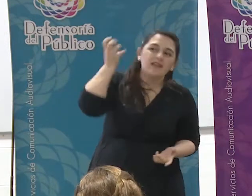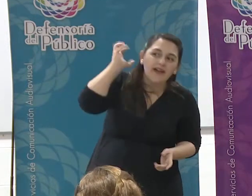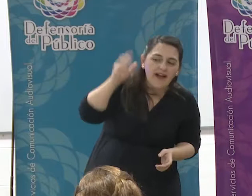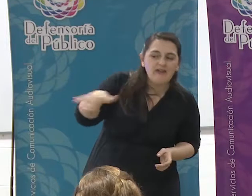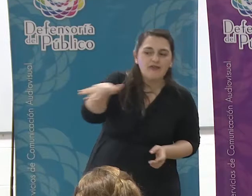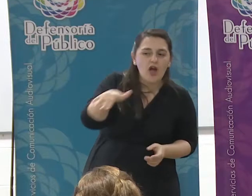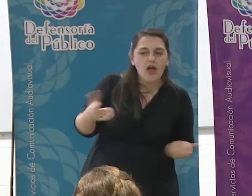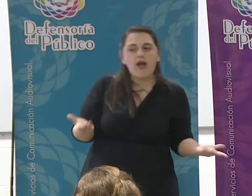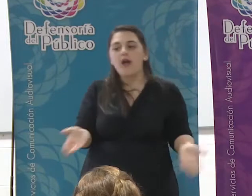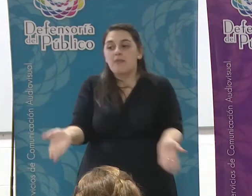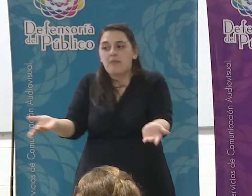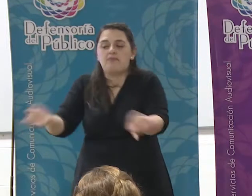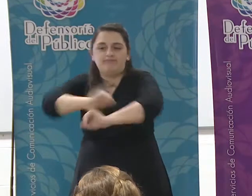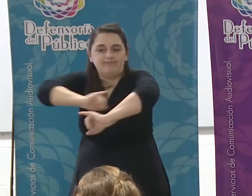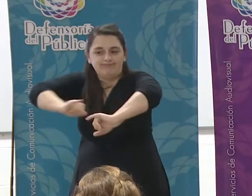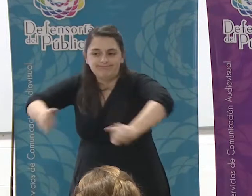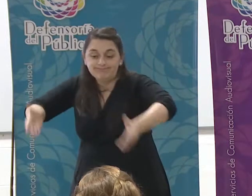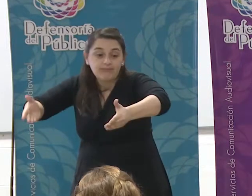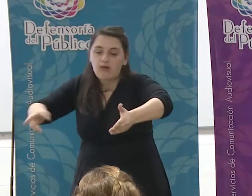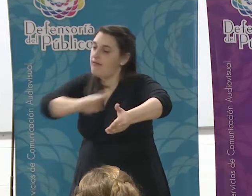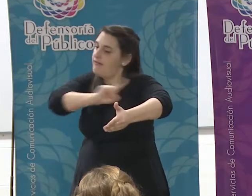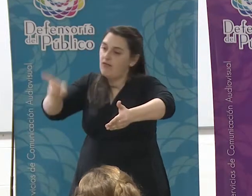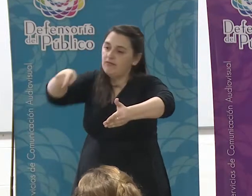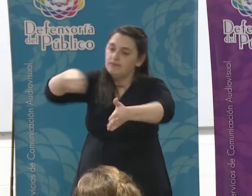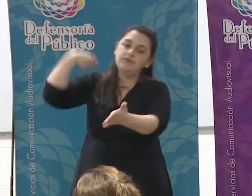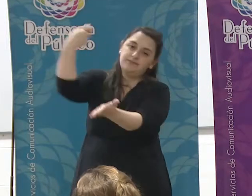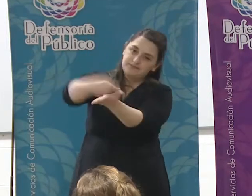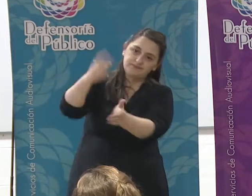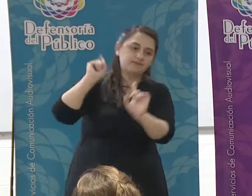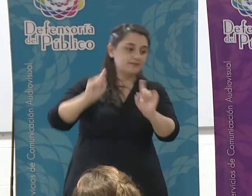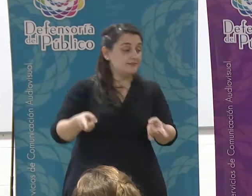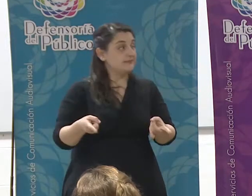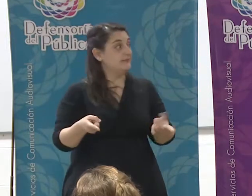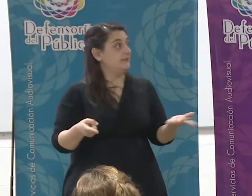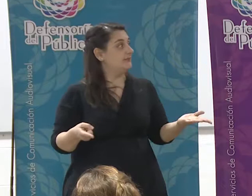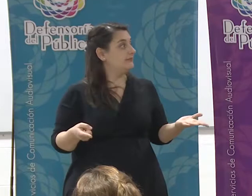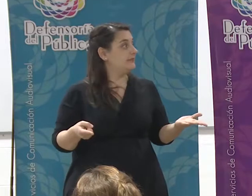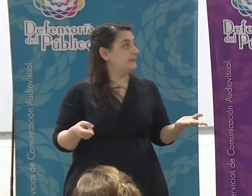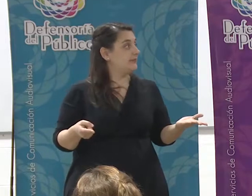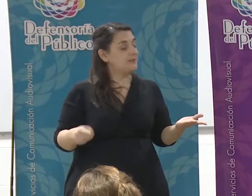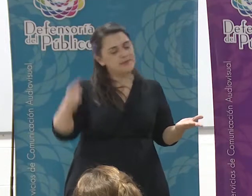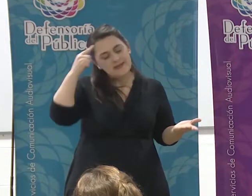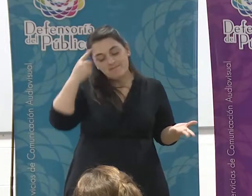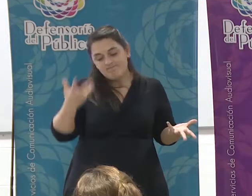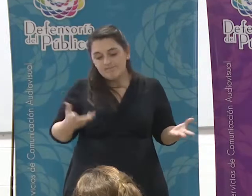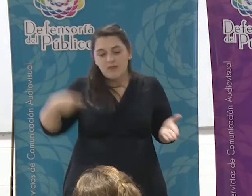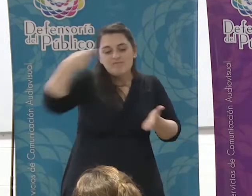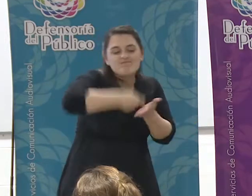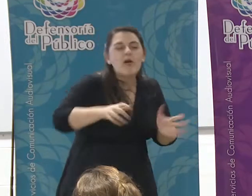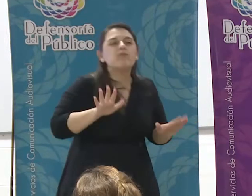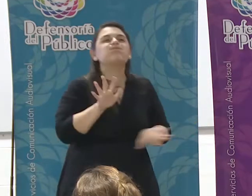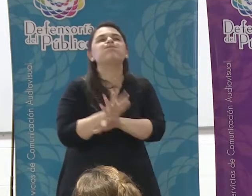se le ocurra promover una, digamos, una ordenanza de este tipo. Para mí una ordenanza mordaza, siempre lo dijimos,